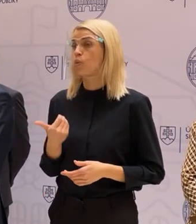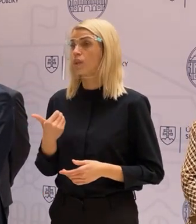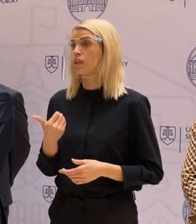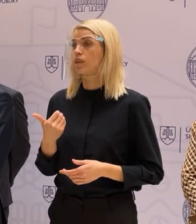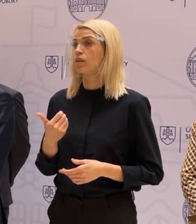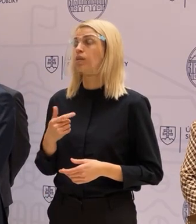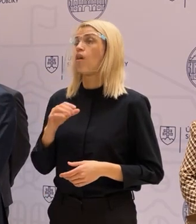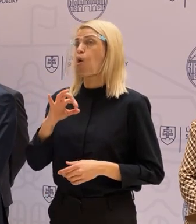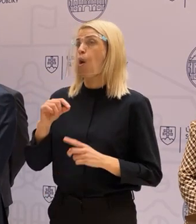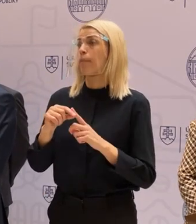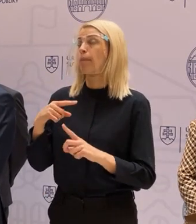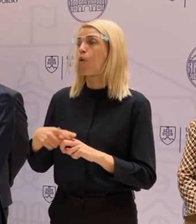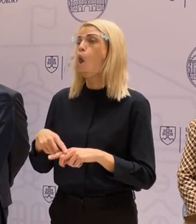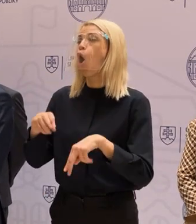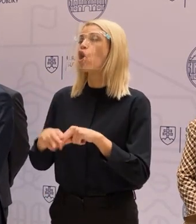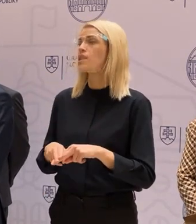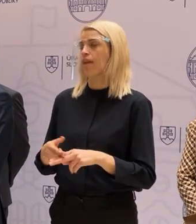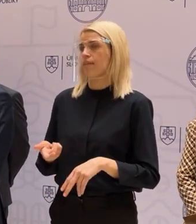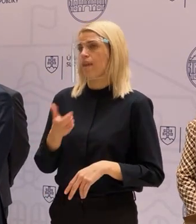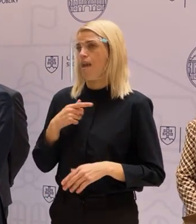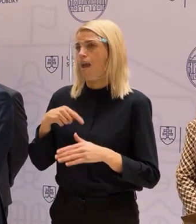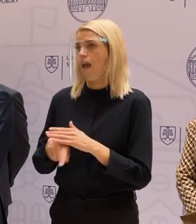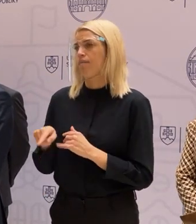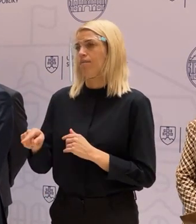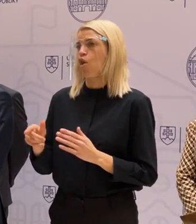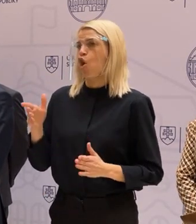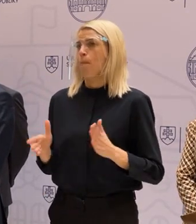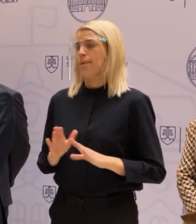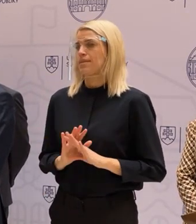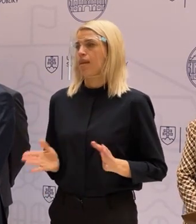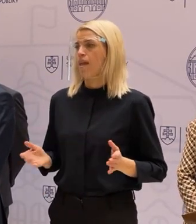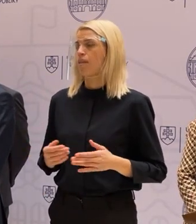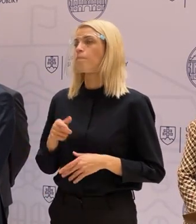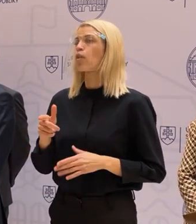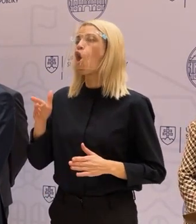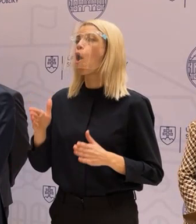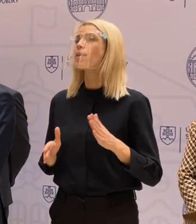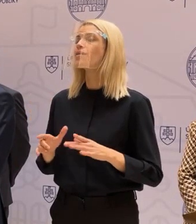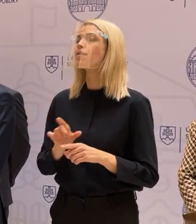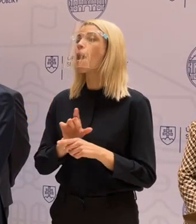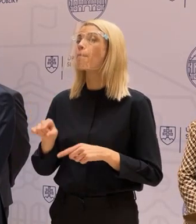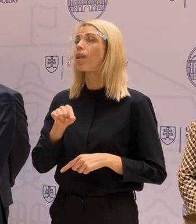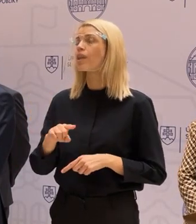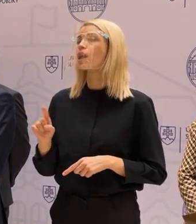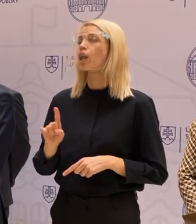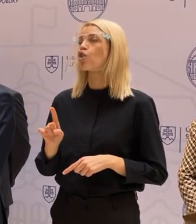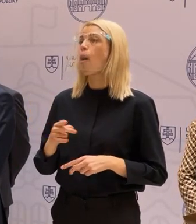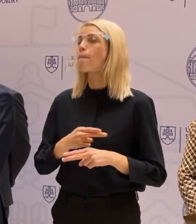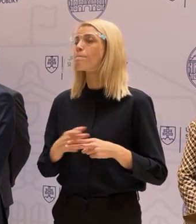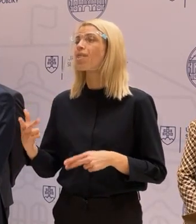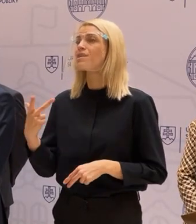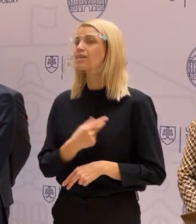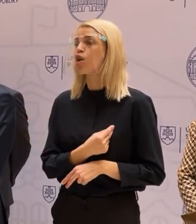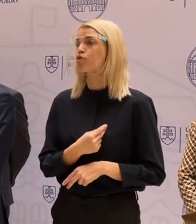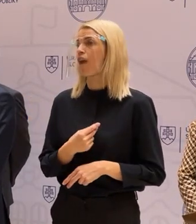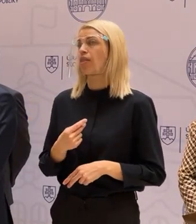ľudí v režime OP+, tak tí ďalší sa už tam bohužiaľ nedostanú. Takže tie obmedzenia sú skôr pre tých, ktorí teda nie sú plne zaočkovaní